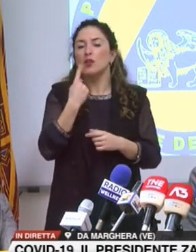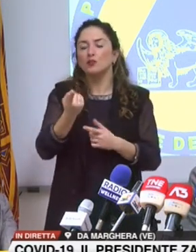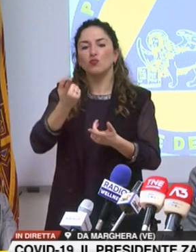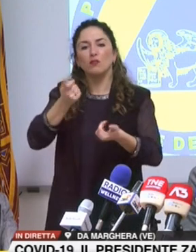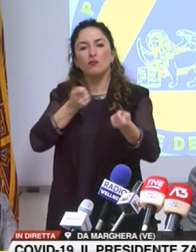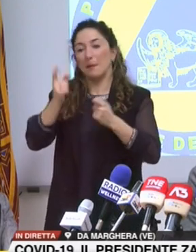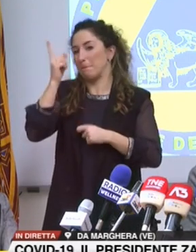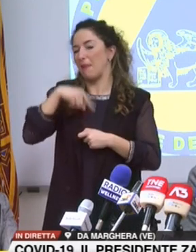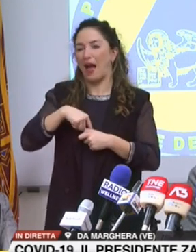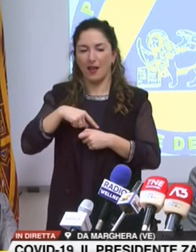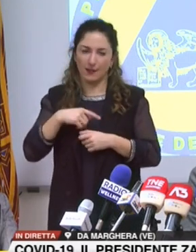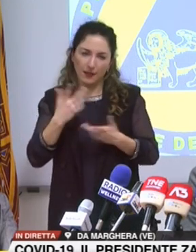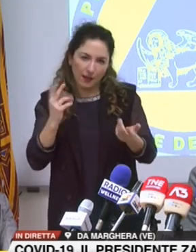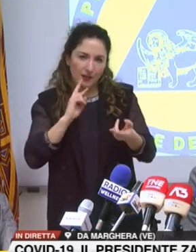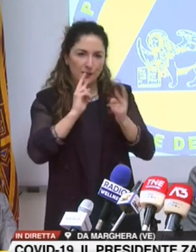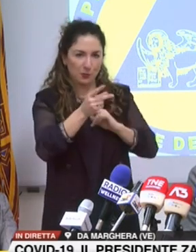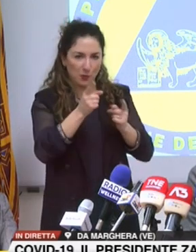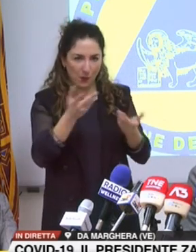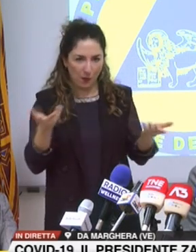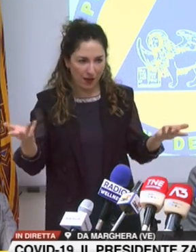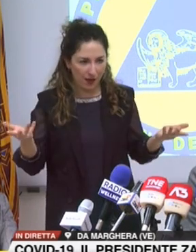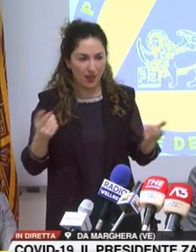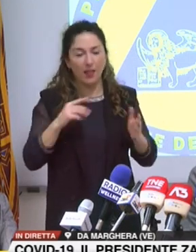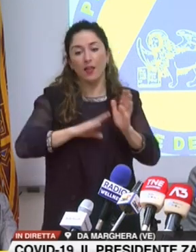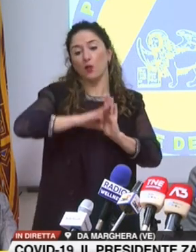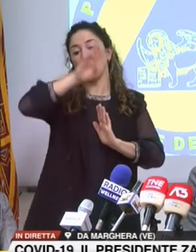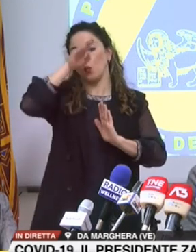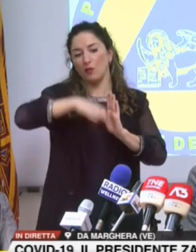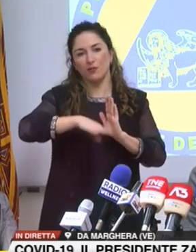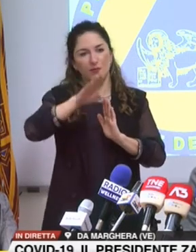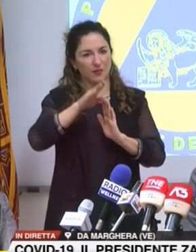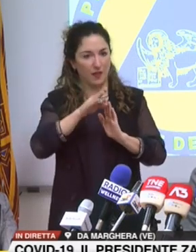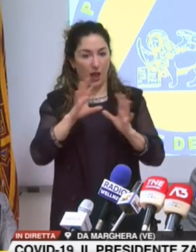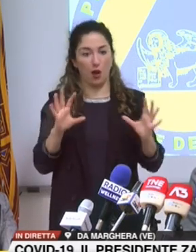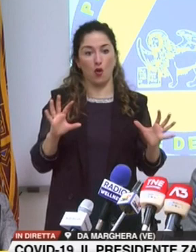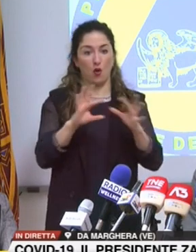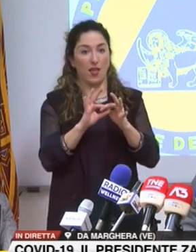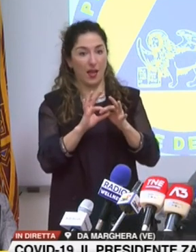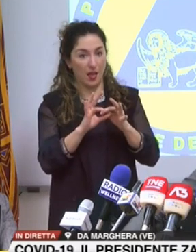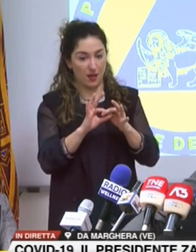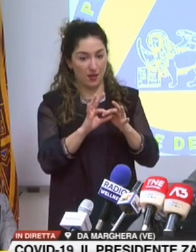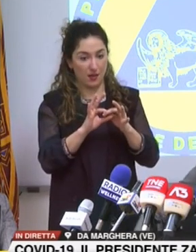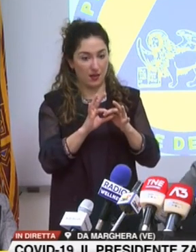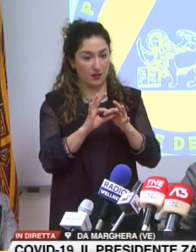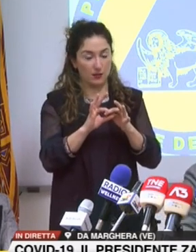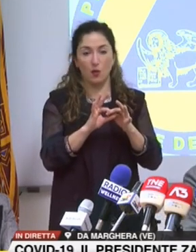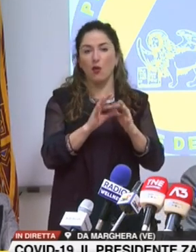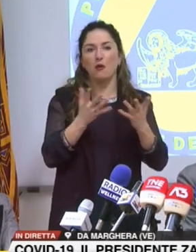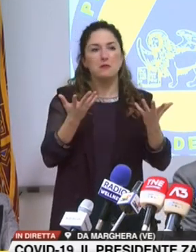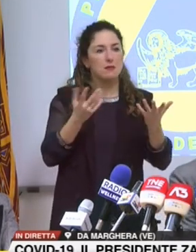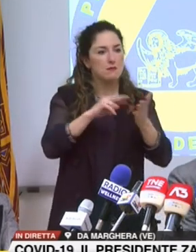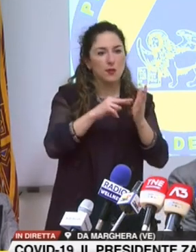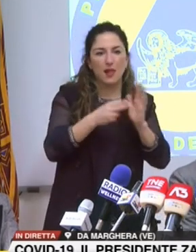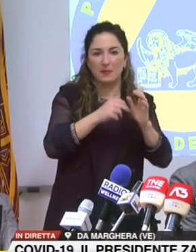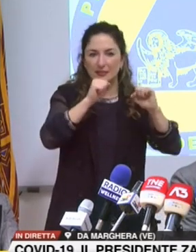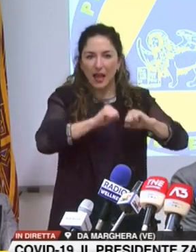il Veneto ha avuto un livello di infezione e una curva di infezione che non è riconducibile al fatto di aver avuto l'ambulanza pronta o la